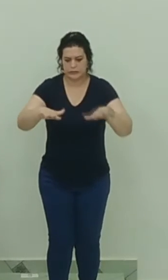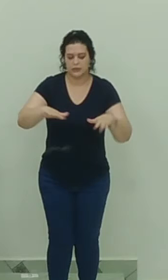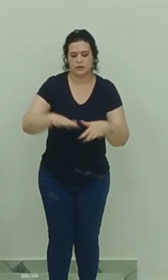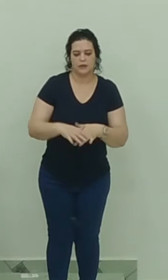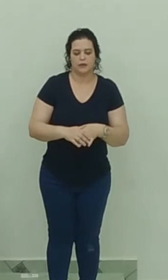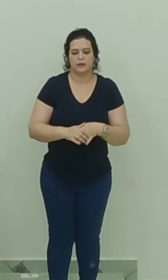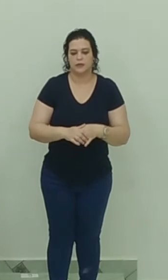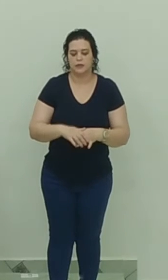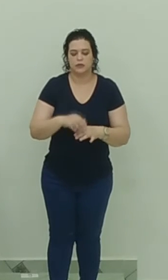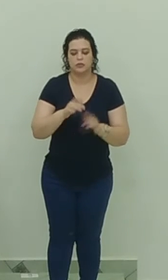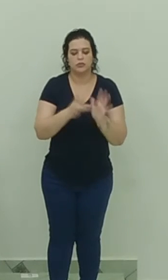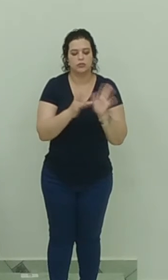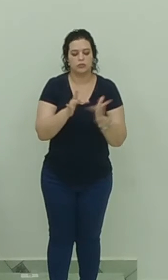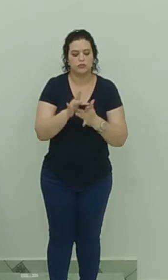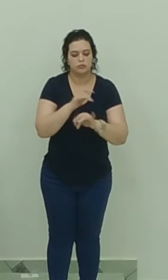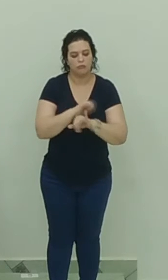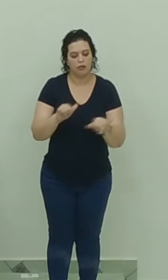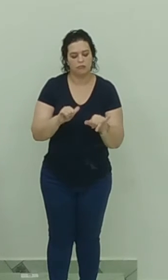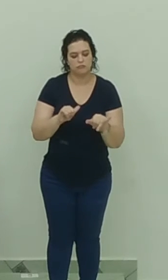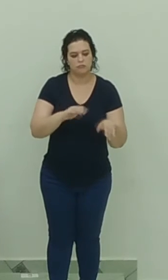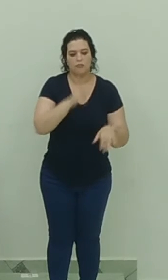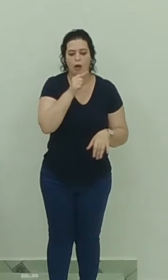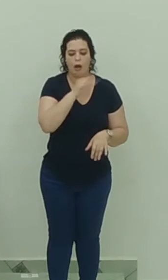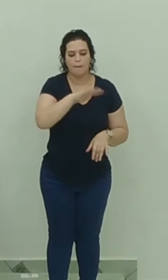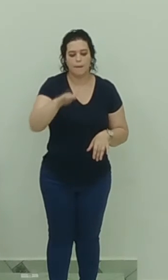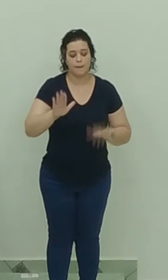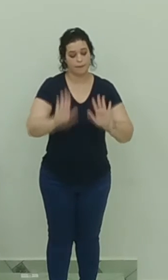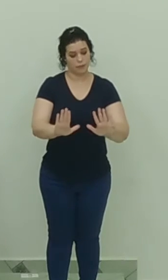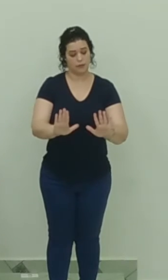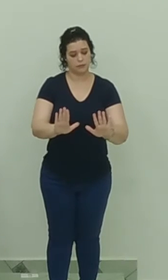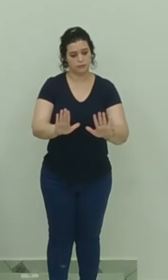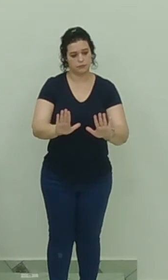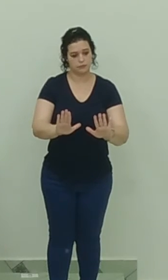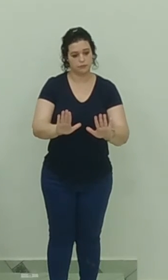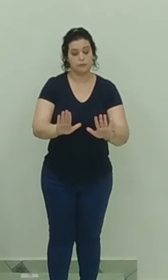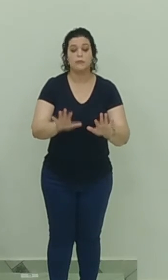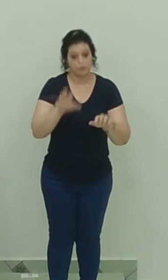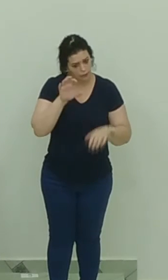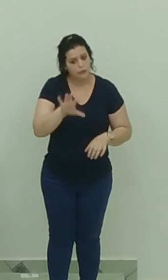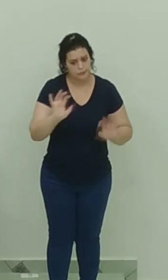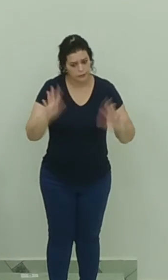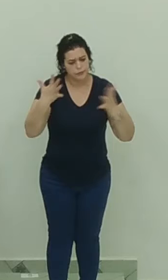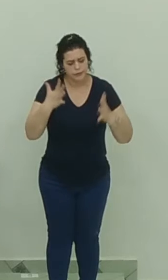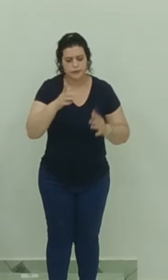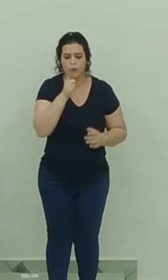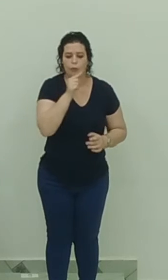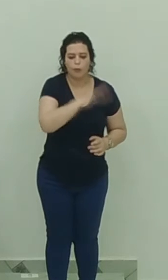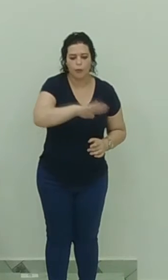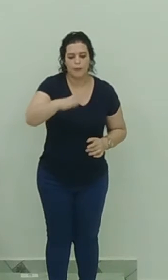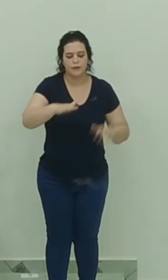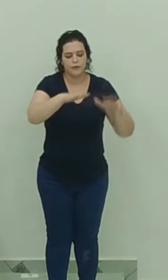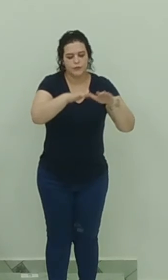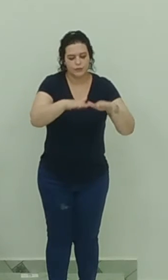palavra dele, Jesus claramente, mas ali é uma amostra do que Cristo iria fazer com as